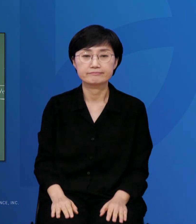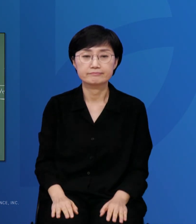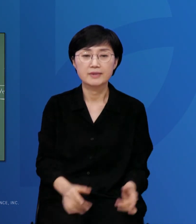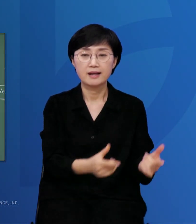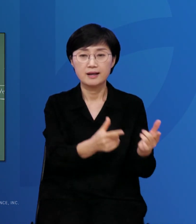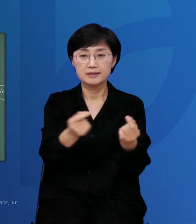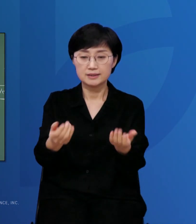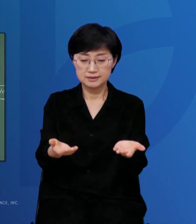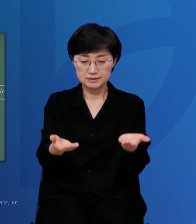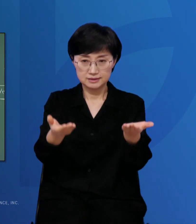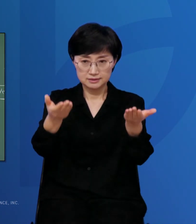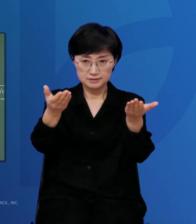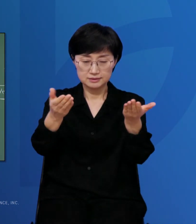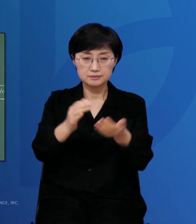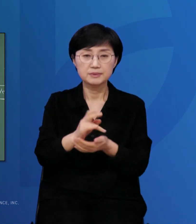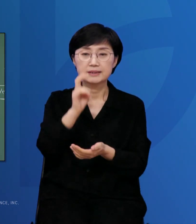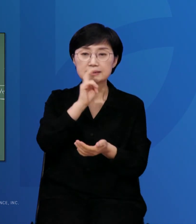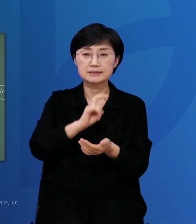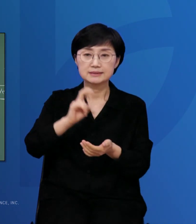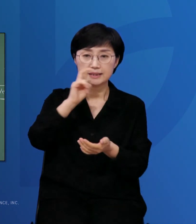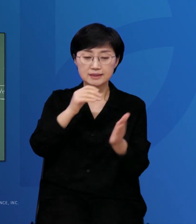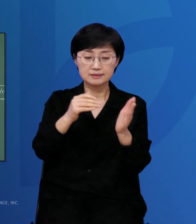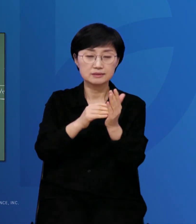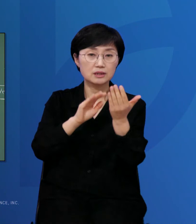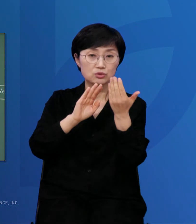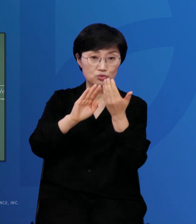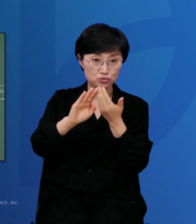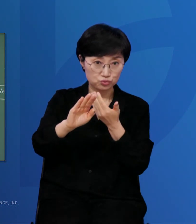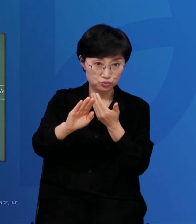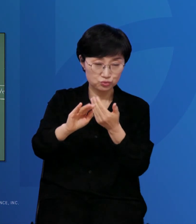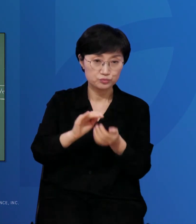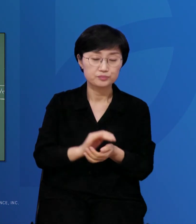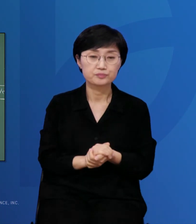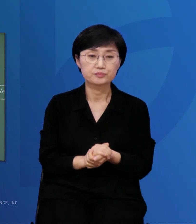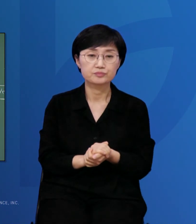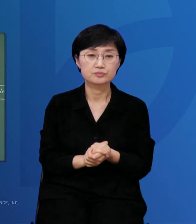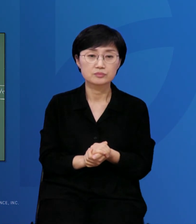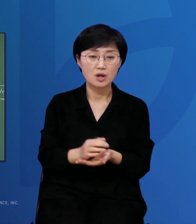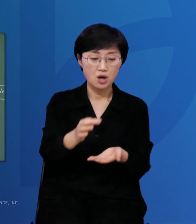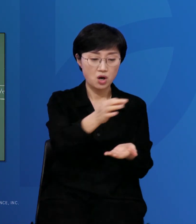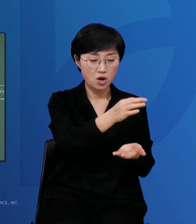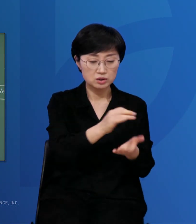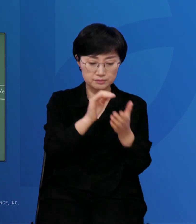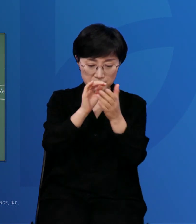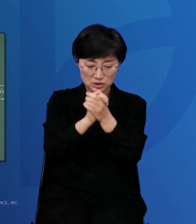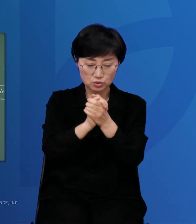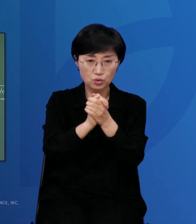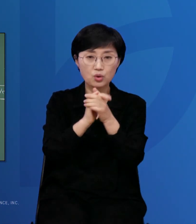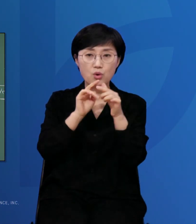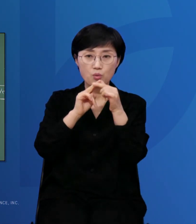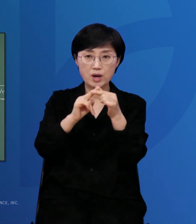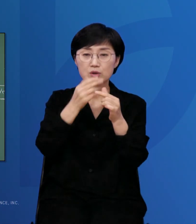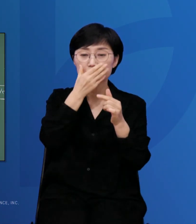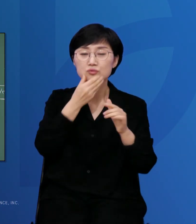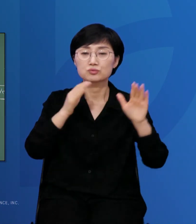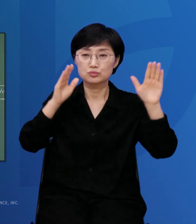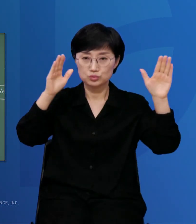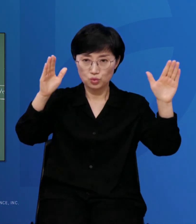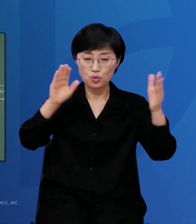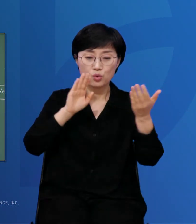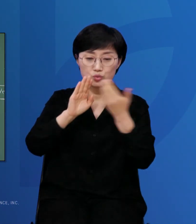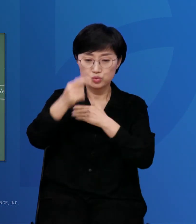다 같이 일어나셔서 렘넌트에 일어나라 찬양 들으신 후에 당회장 유광수 목사님 헌금을 위해서 기도해 주시고 축도로